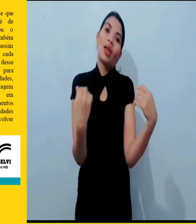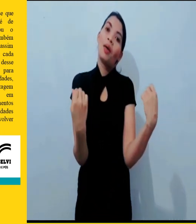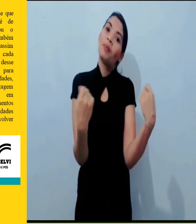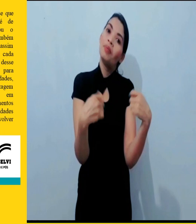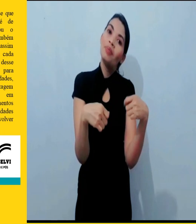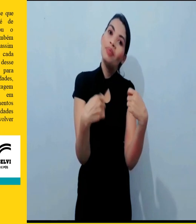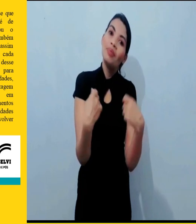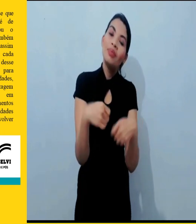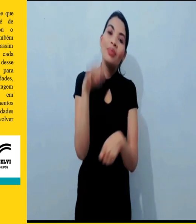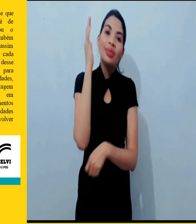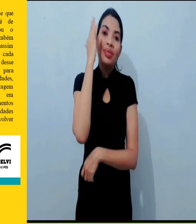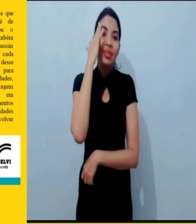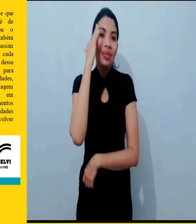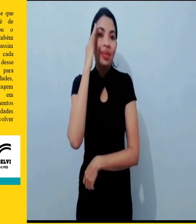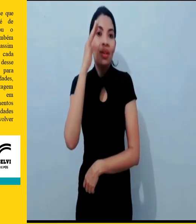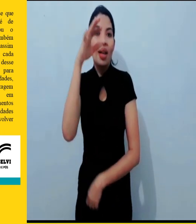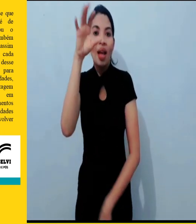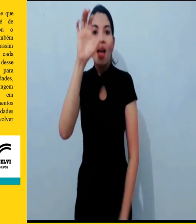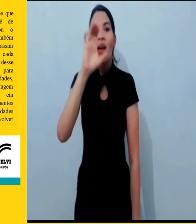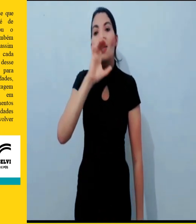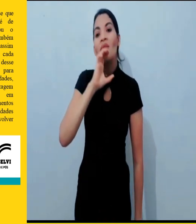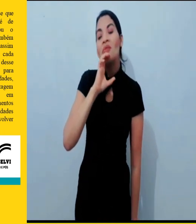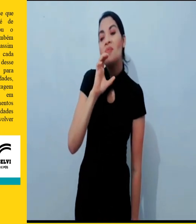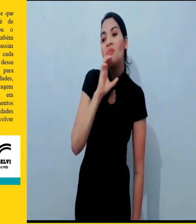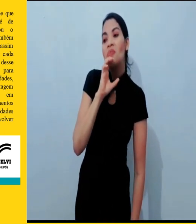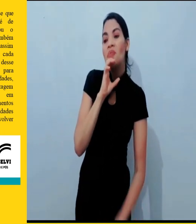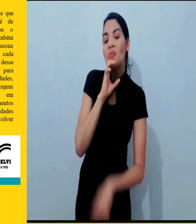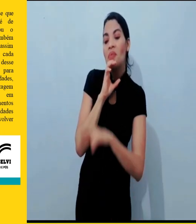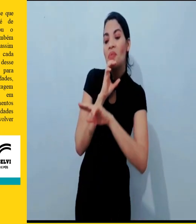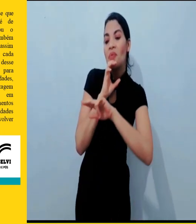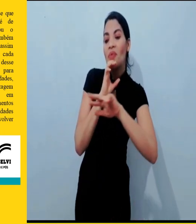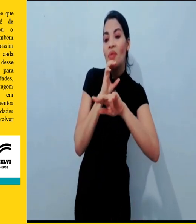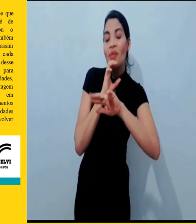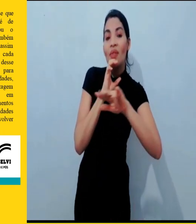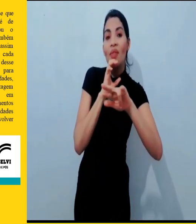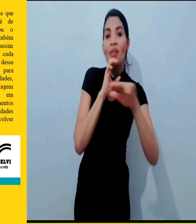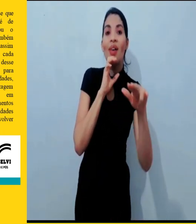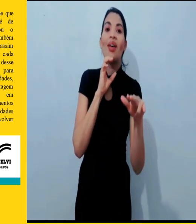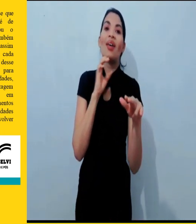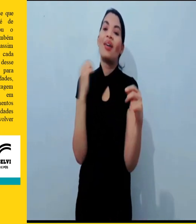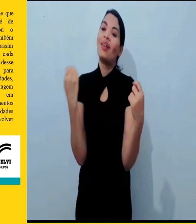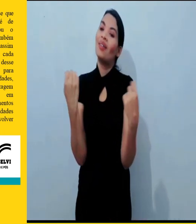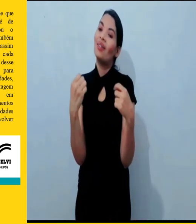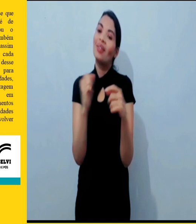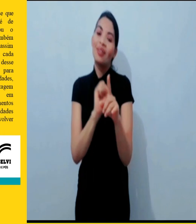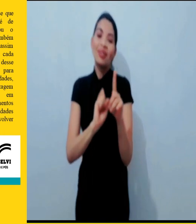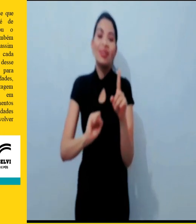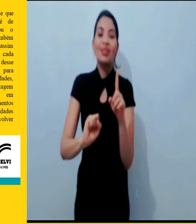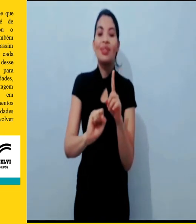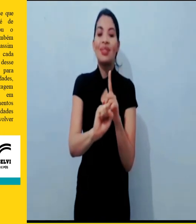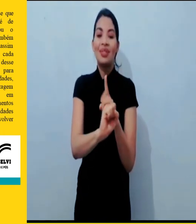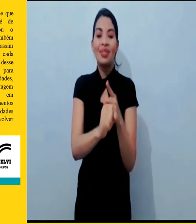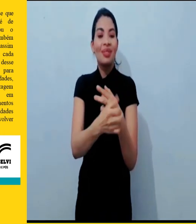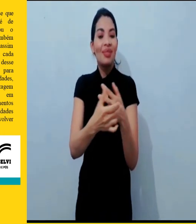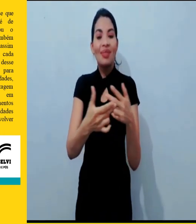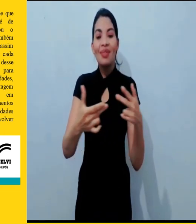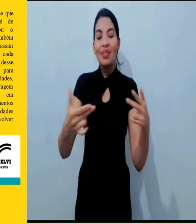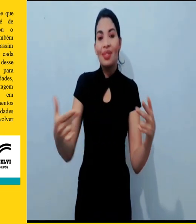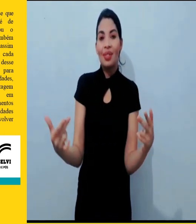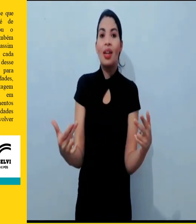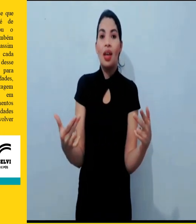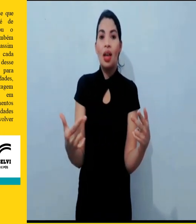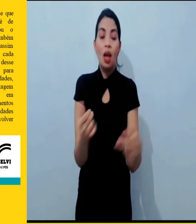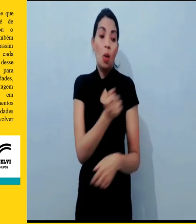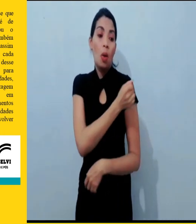seus conhecimentos prévios e suas diversidades sociais, para assim desenvolver